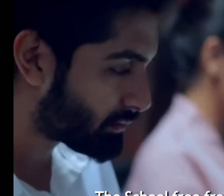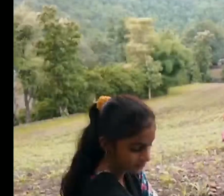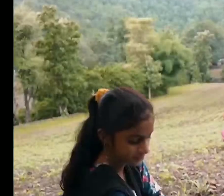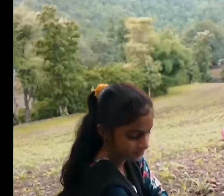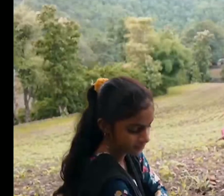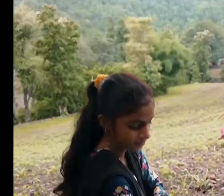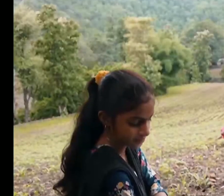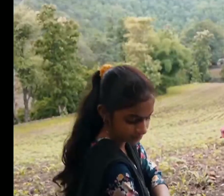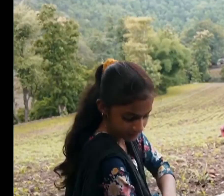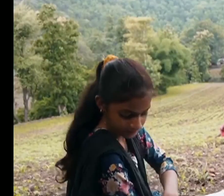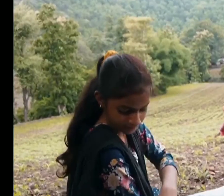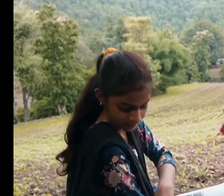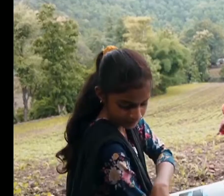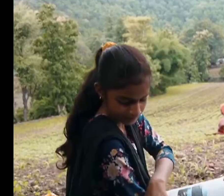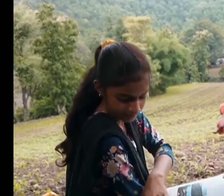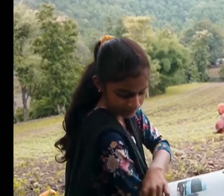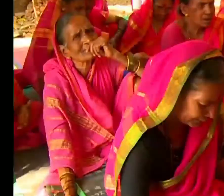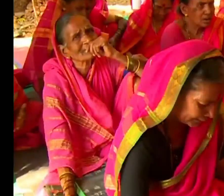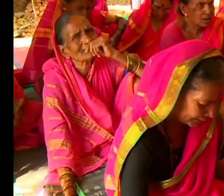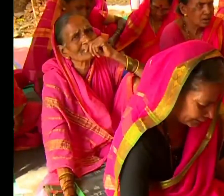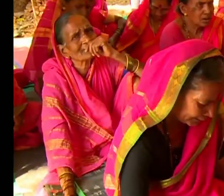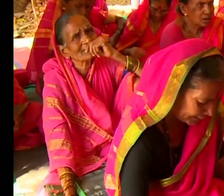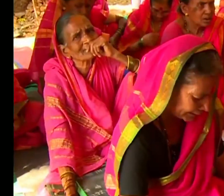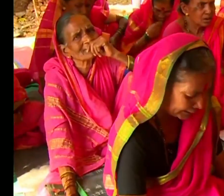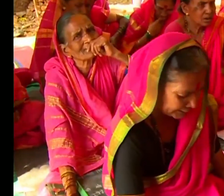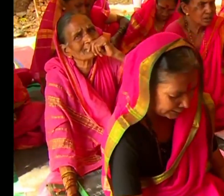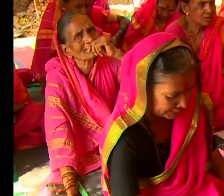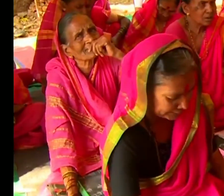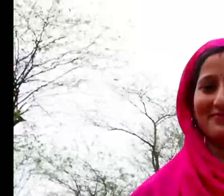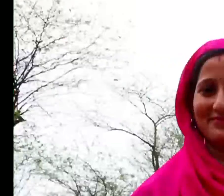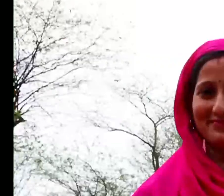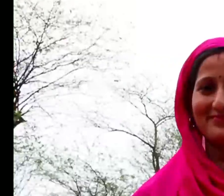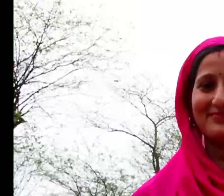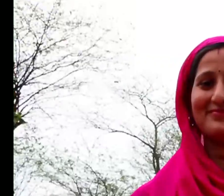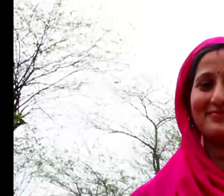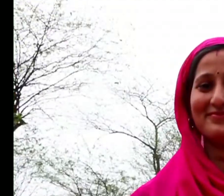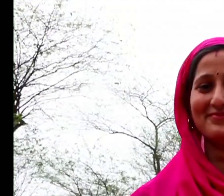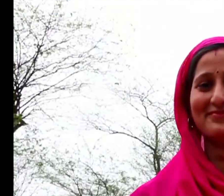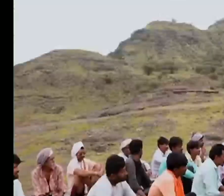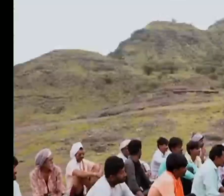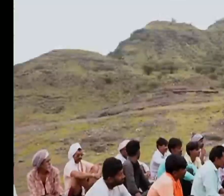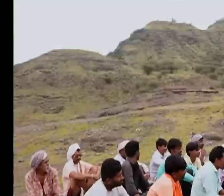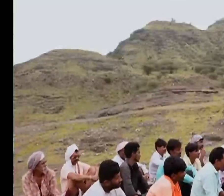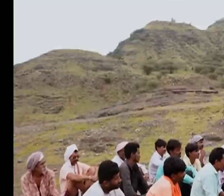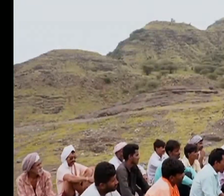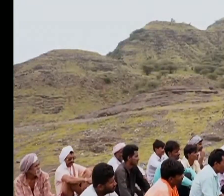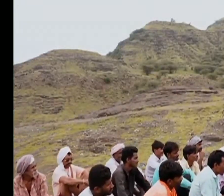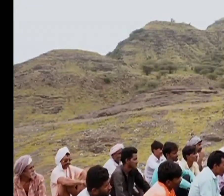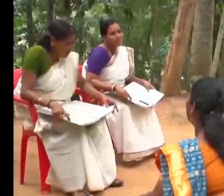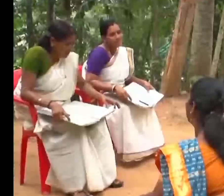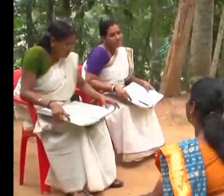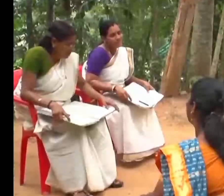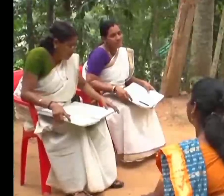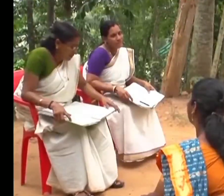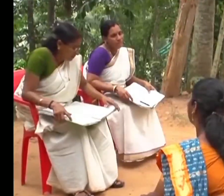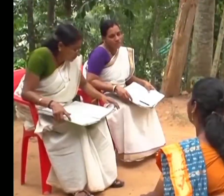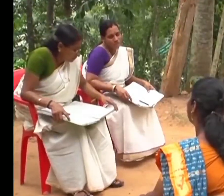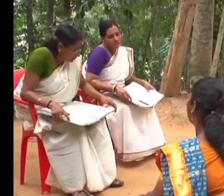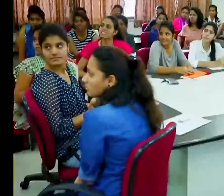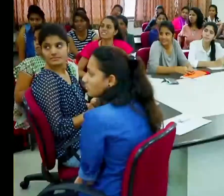कभी पढ़े हम कहीं पढ़े, वे विषय की लोच से युक्त हो। कभी पढ़े